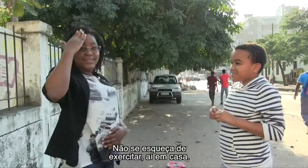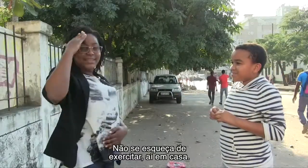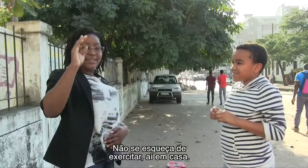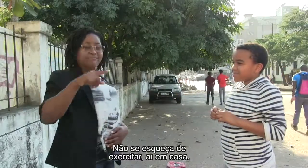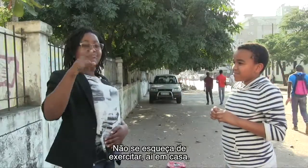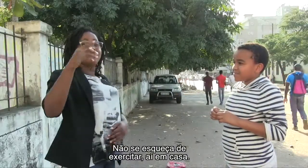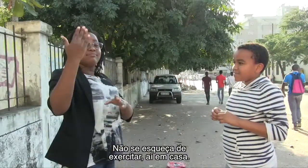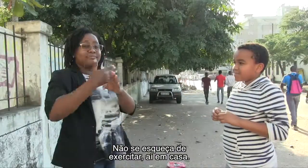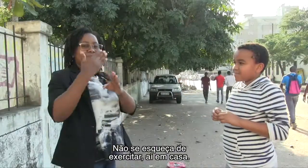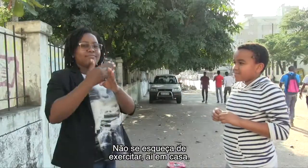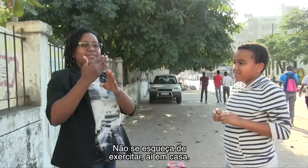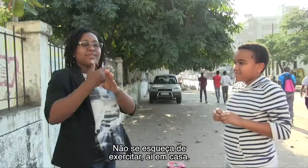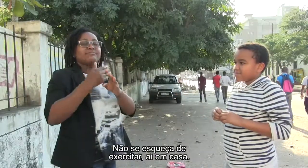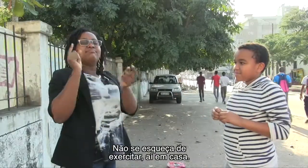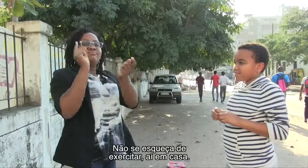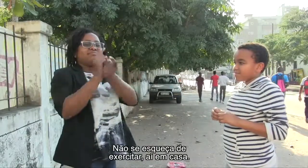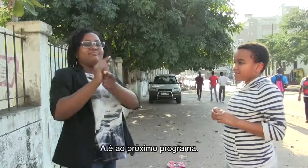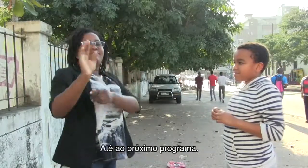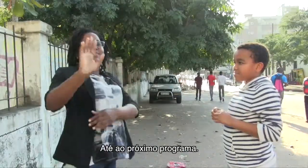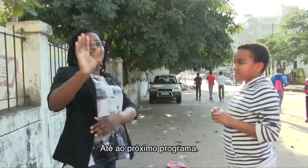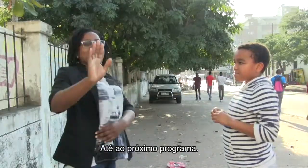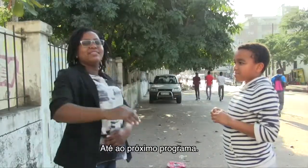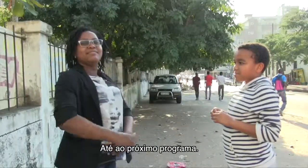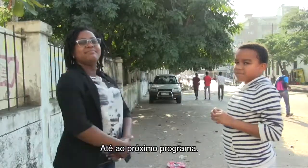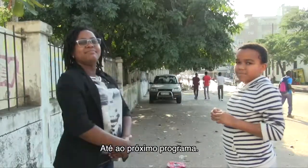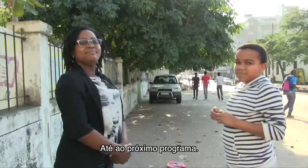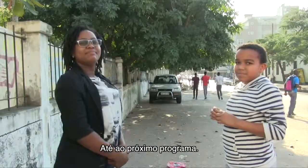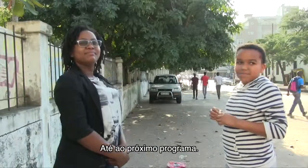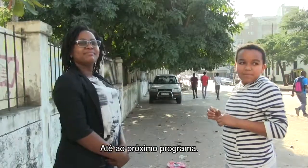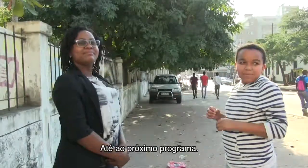Não se esqueça de exercitar aí em casa. Até ao próximo programa.